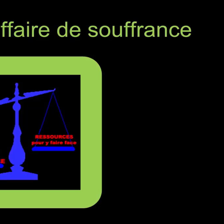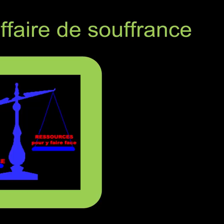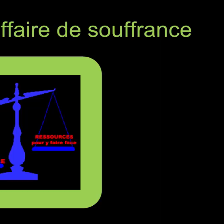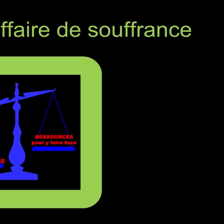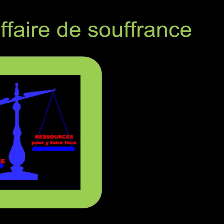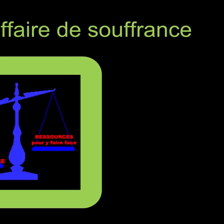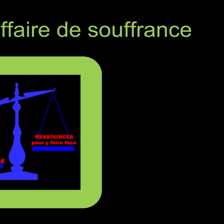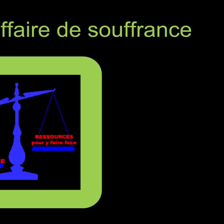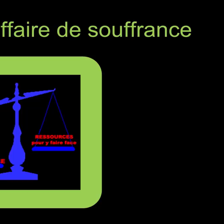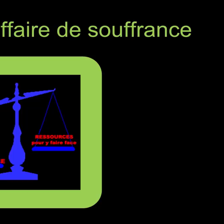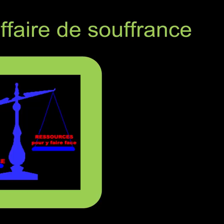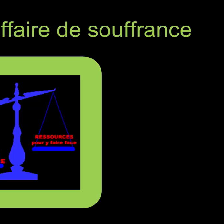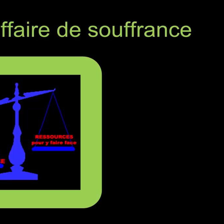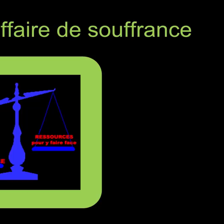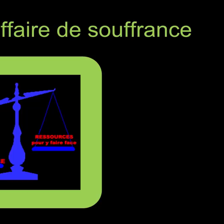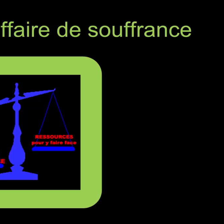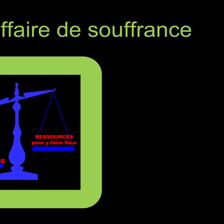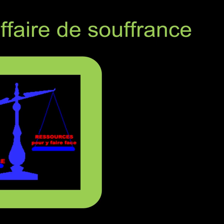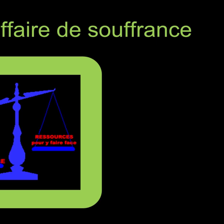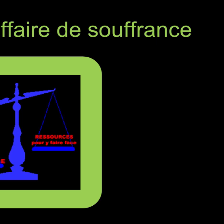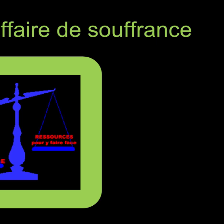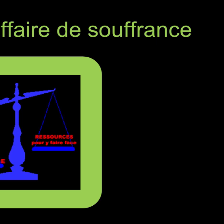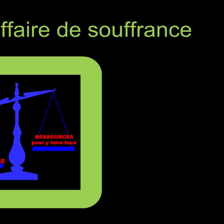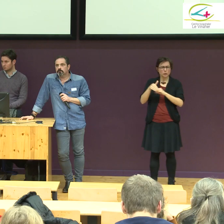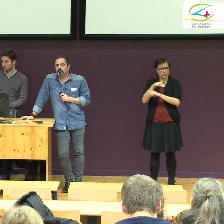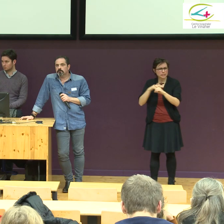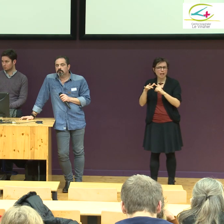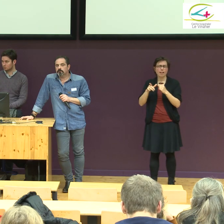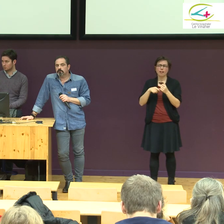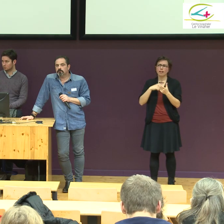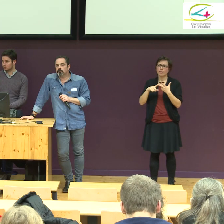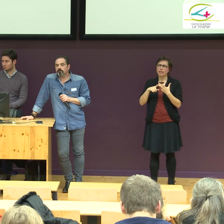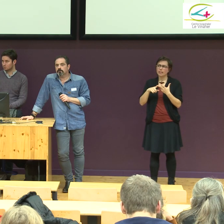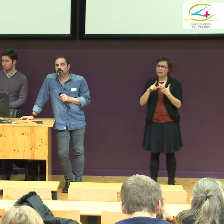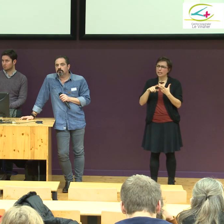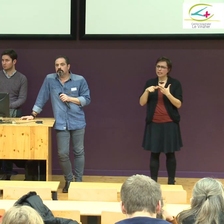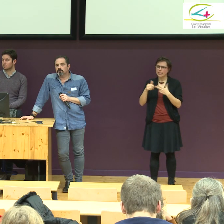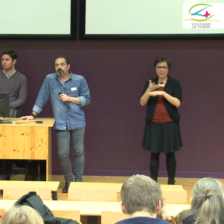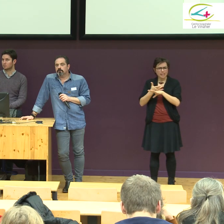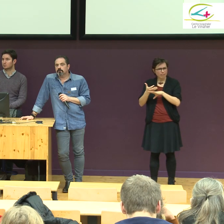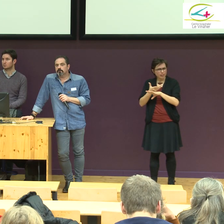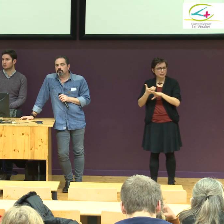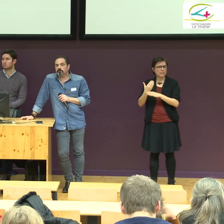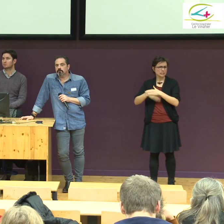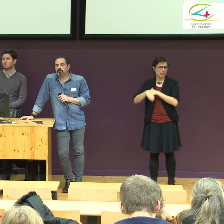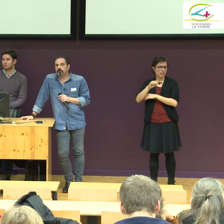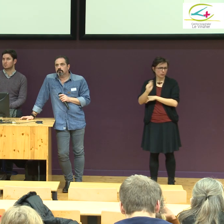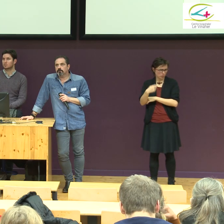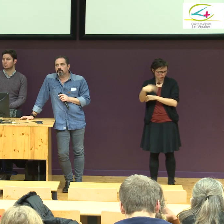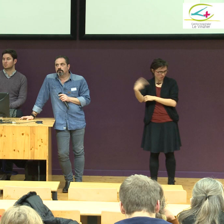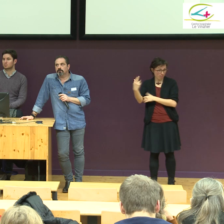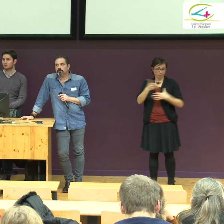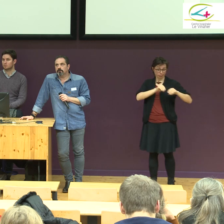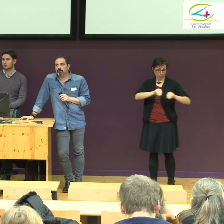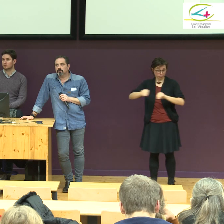corps enseignant, mais c'était surtout des formateurs assistantes sociales et infirmiers de l'éducation nationale à